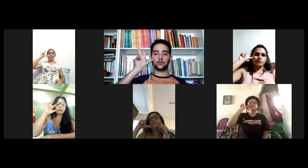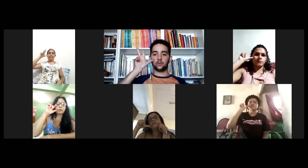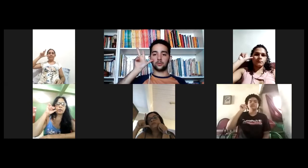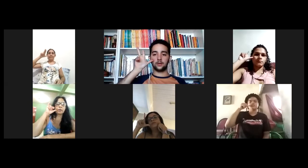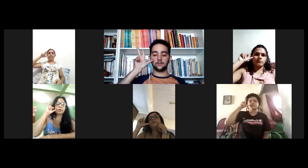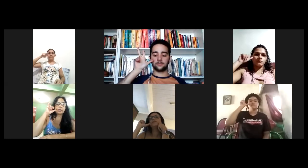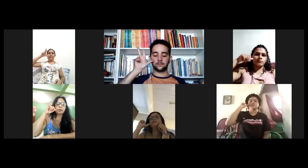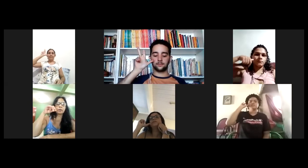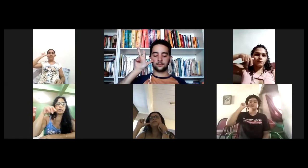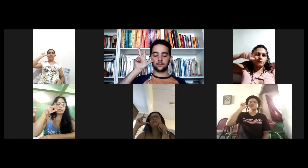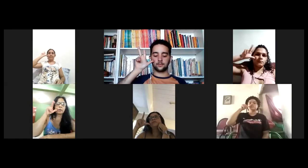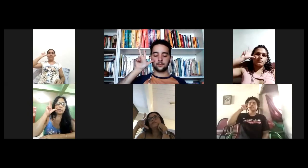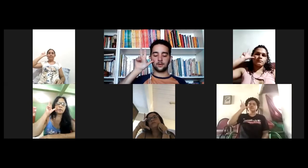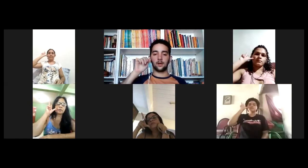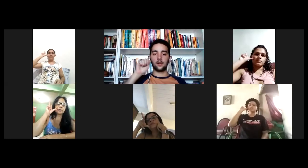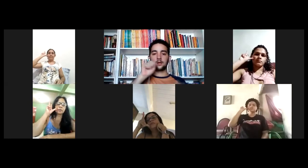antes de ontem,